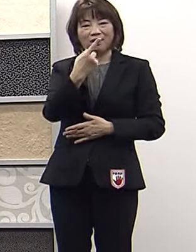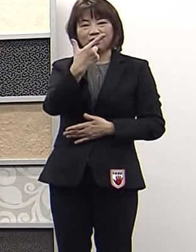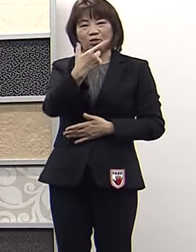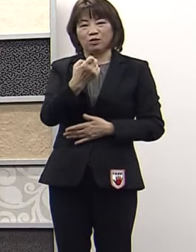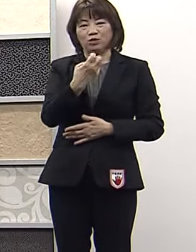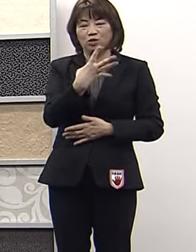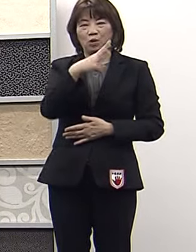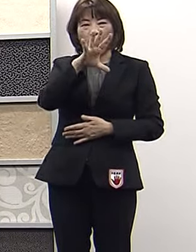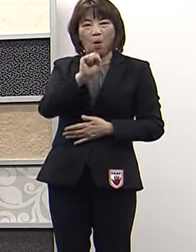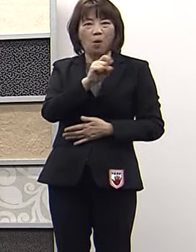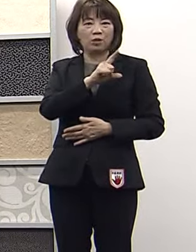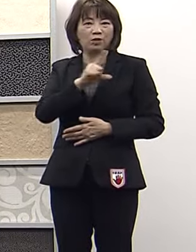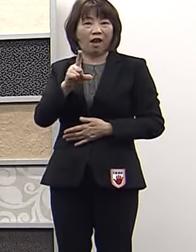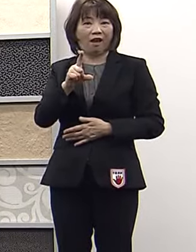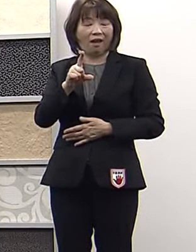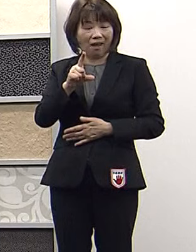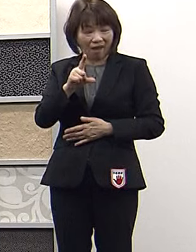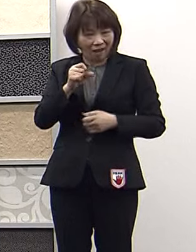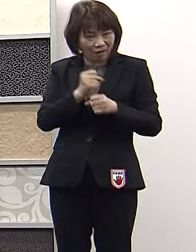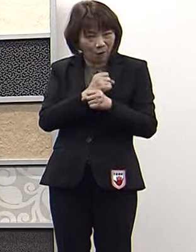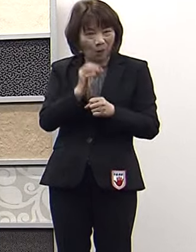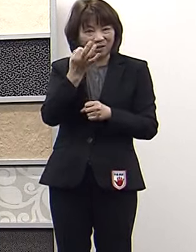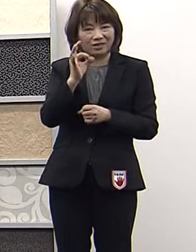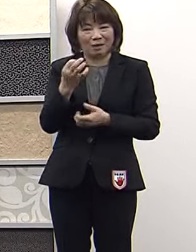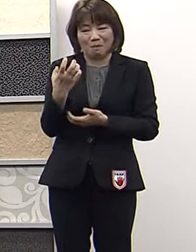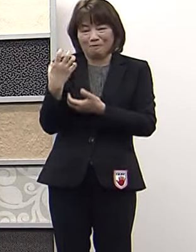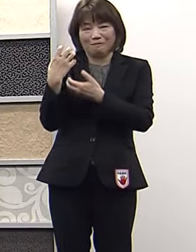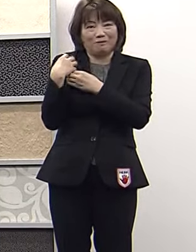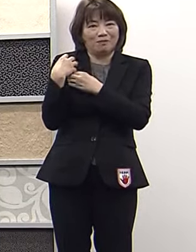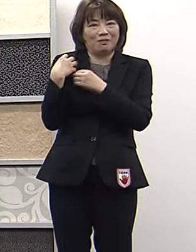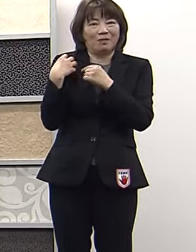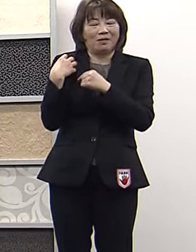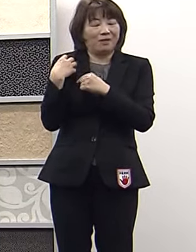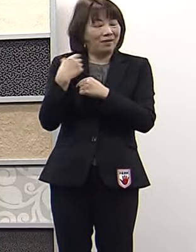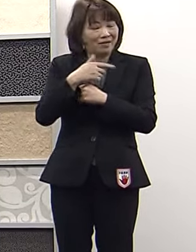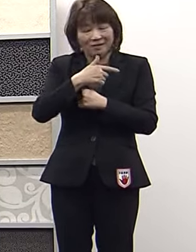円という巨額の負担をされるということは、大変これはその、